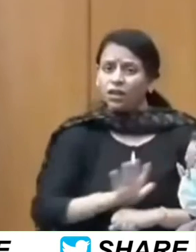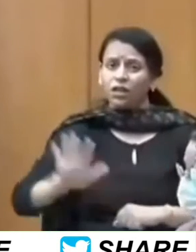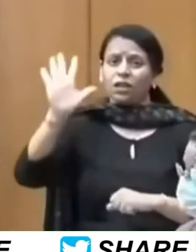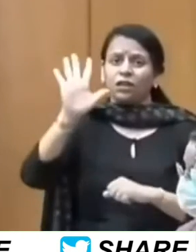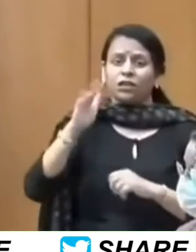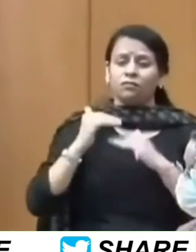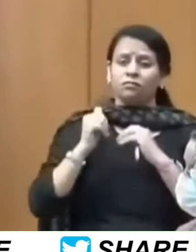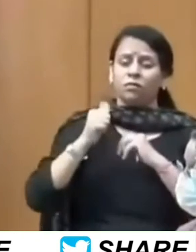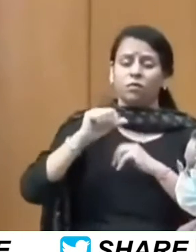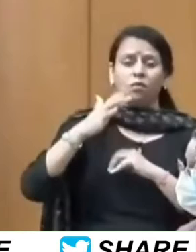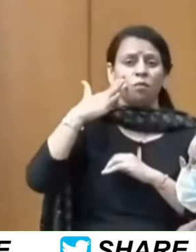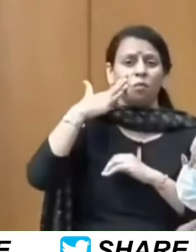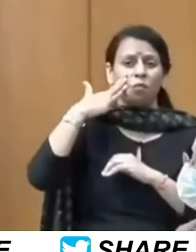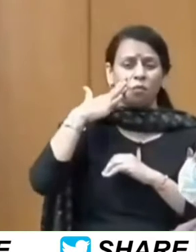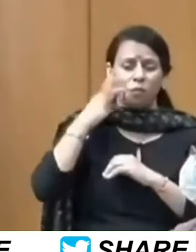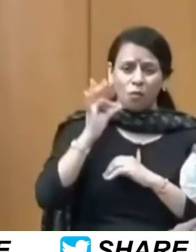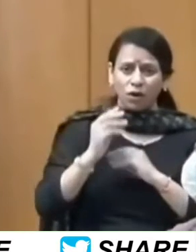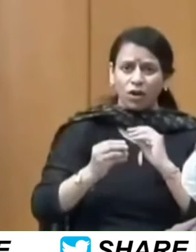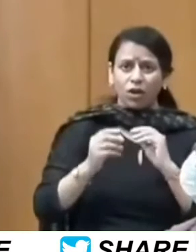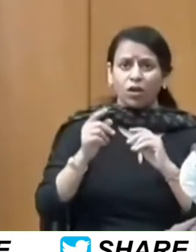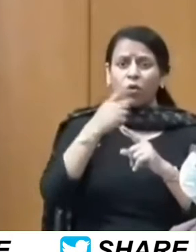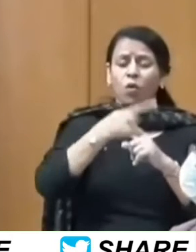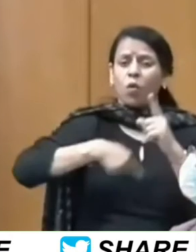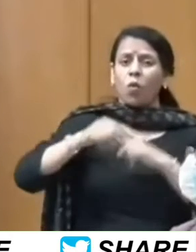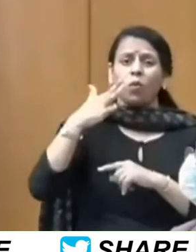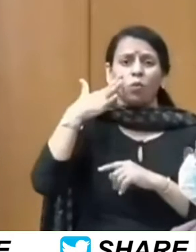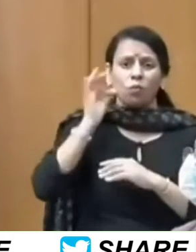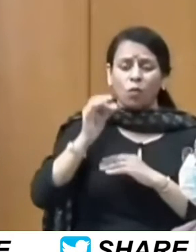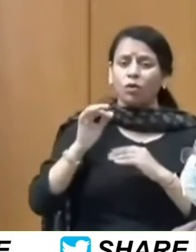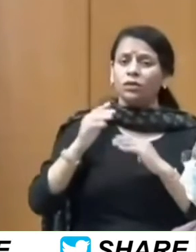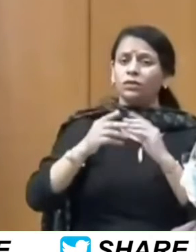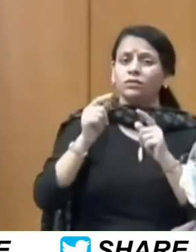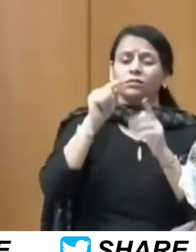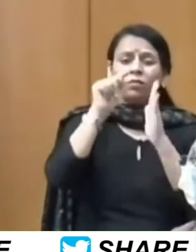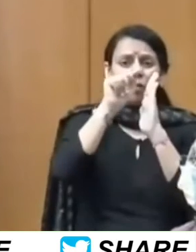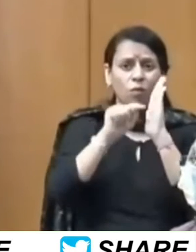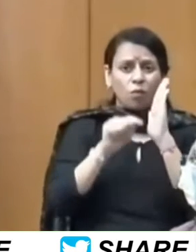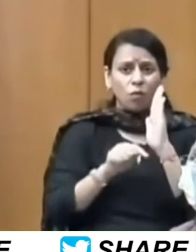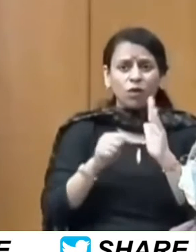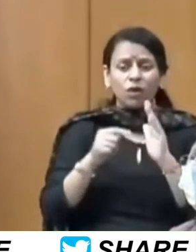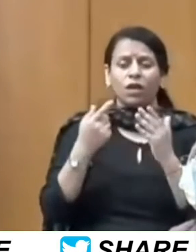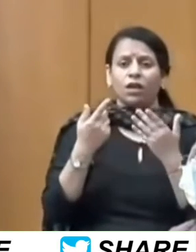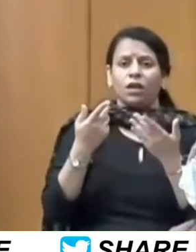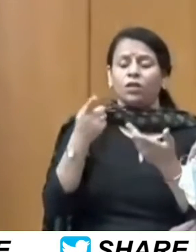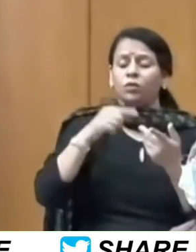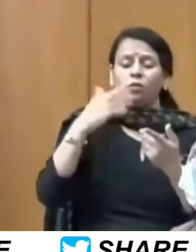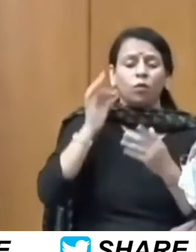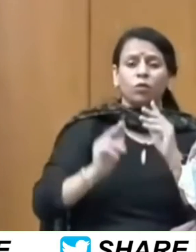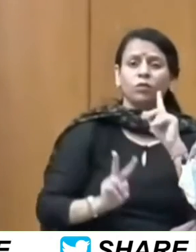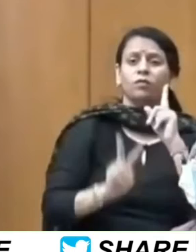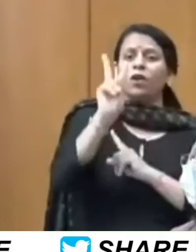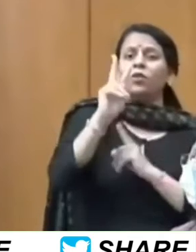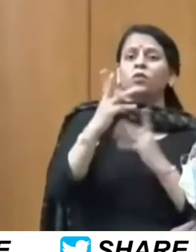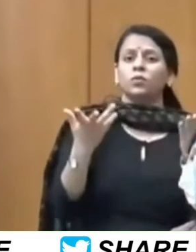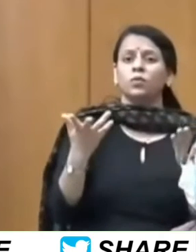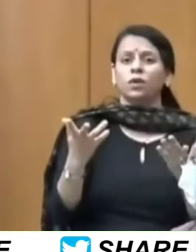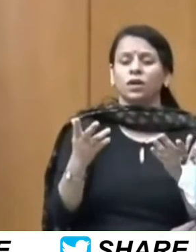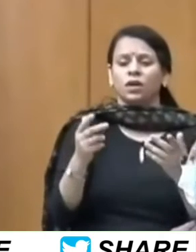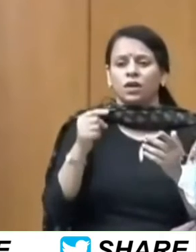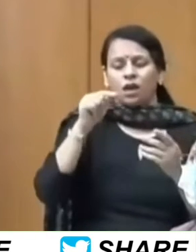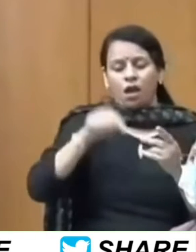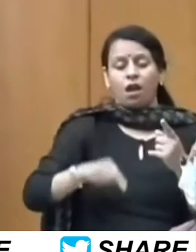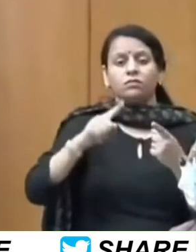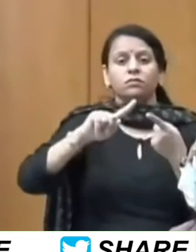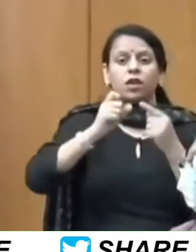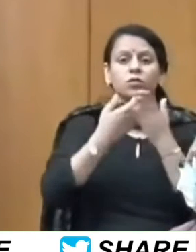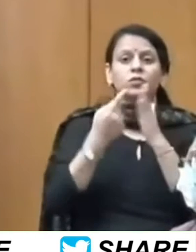से नियर टोटल कॉन्सेंसस की अप्रोच में से अगर कोई मसौदा बनी है तो आज की राष्ट्रीय